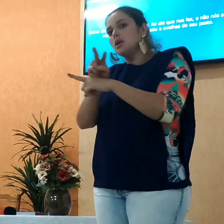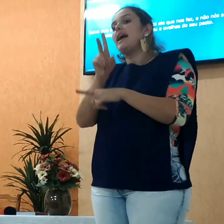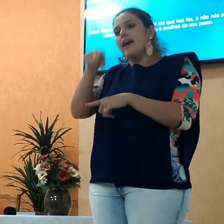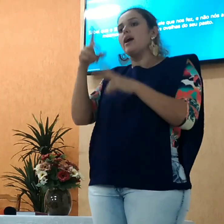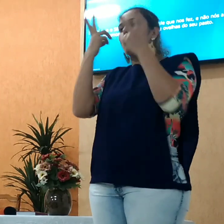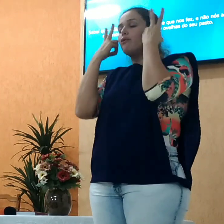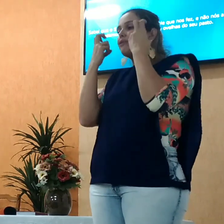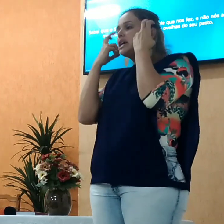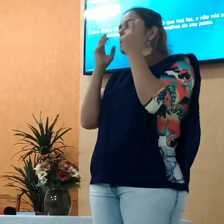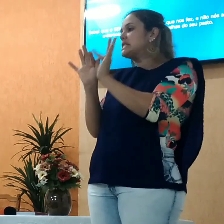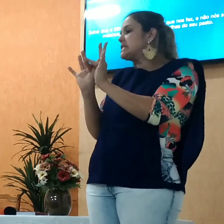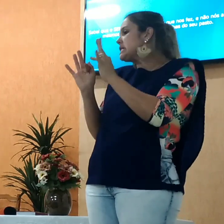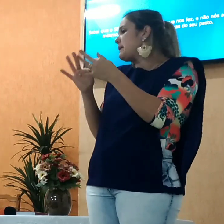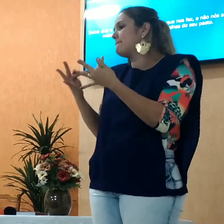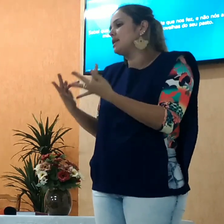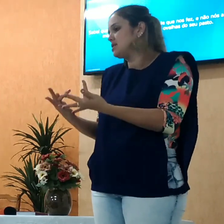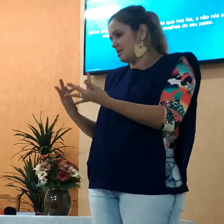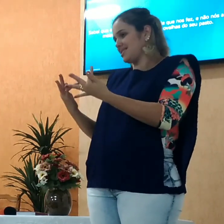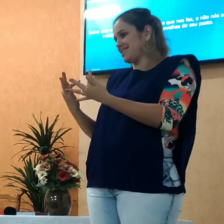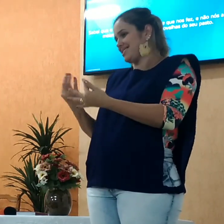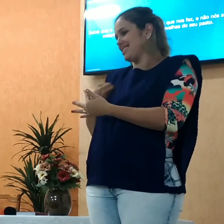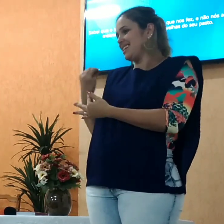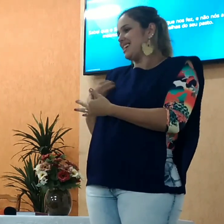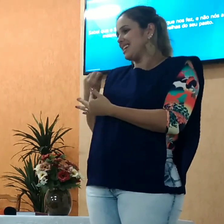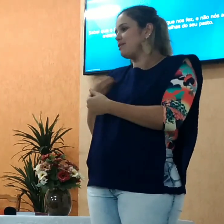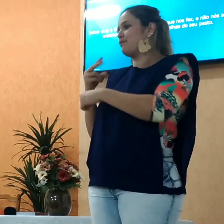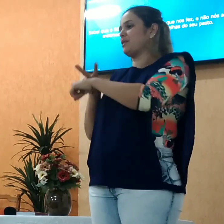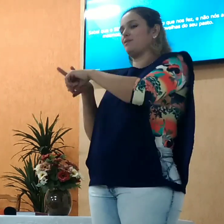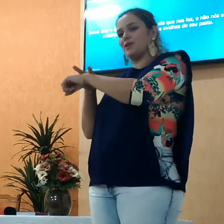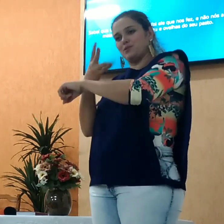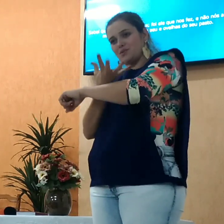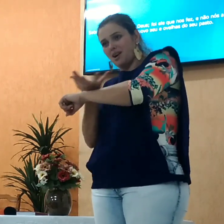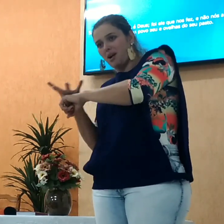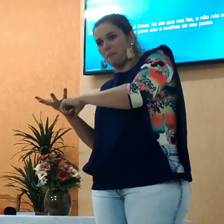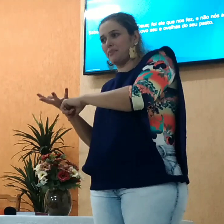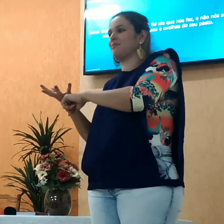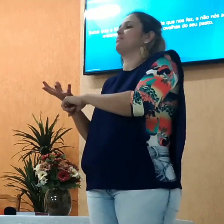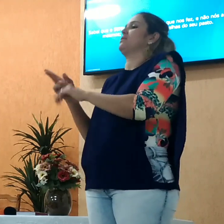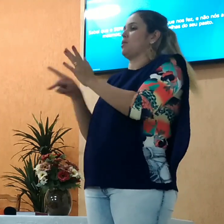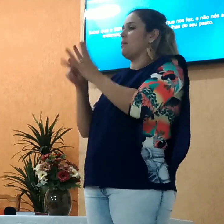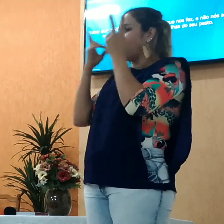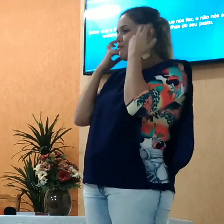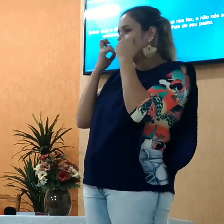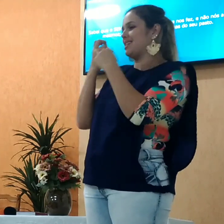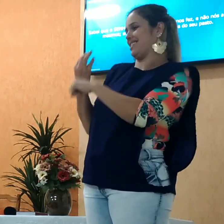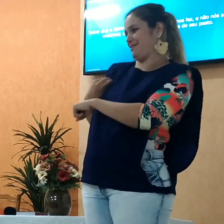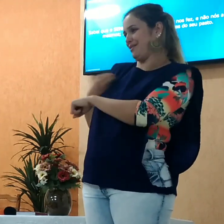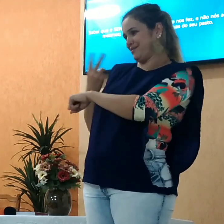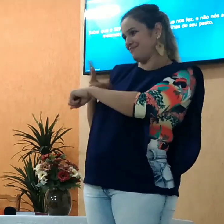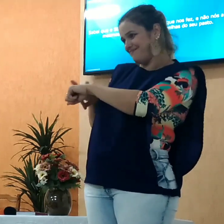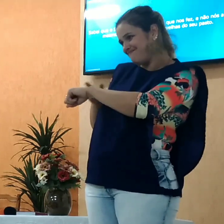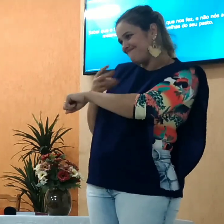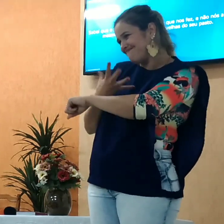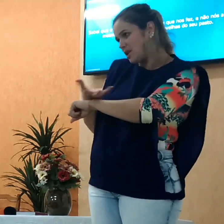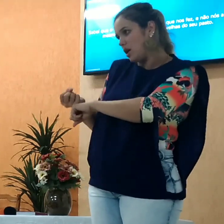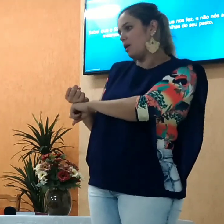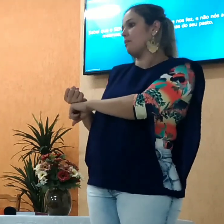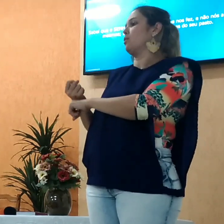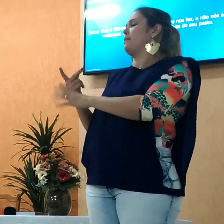dos cuidados de um homem, para guardar a sua vida, para defender dos predadores, para defender dos